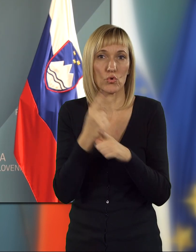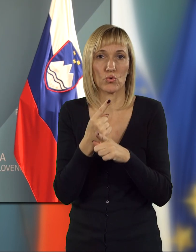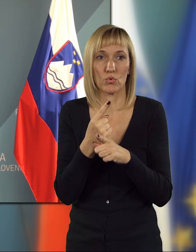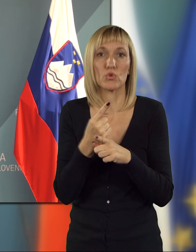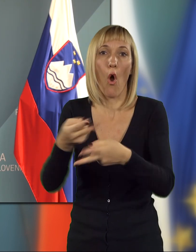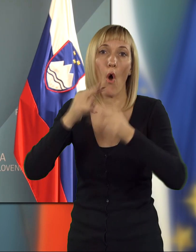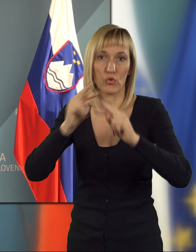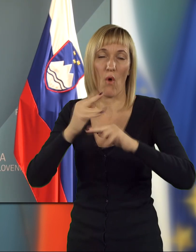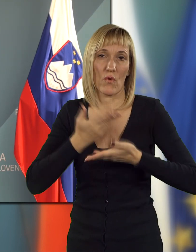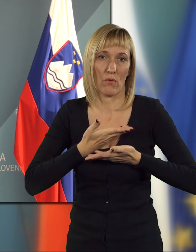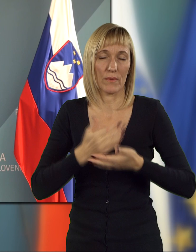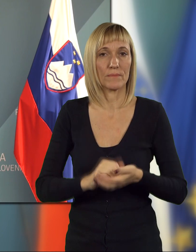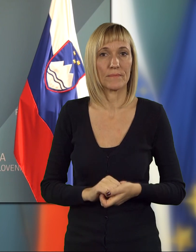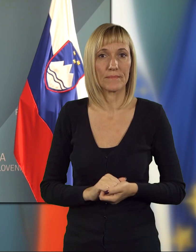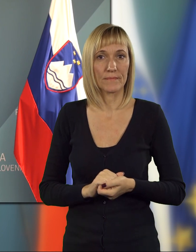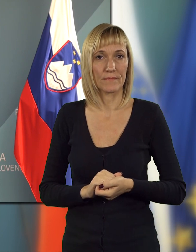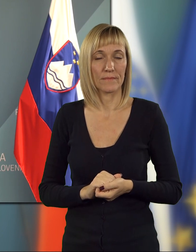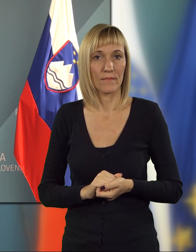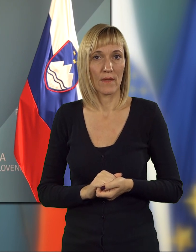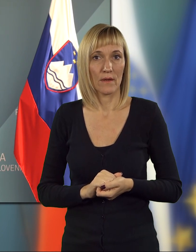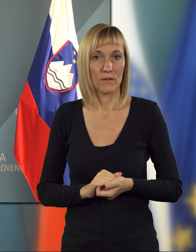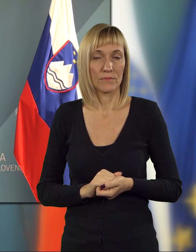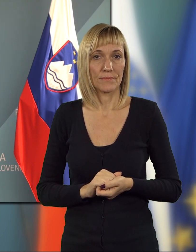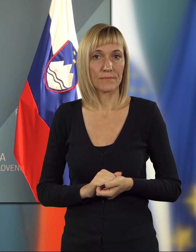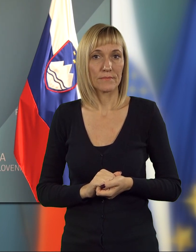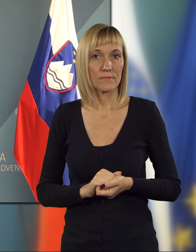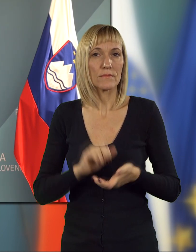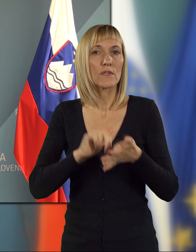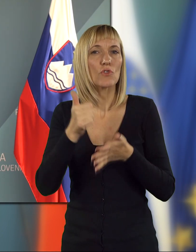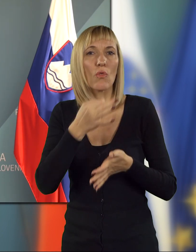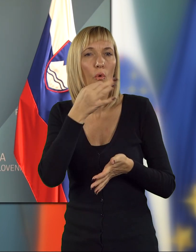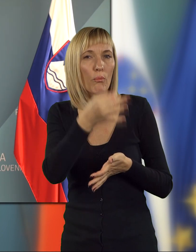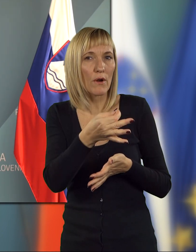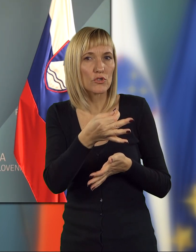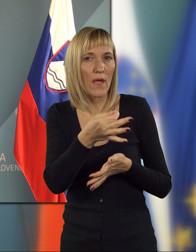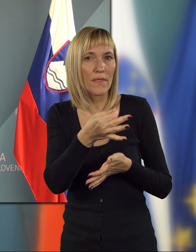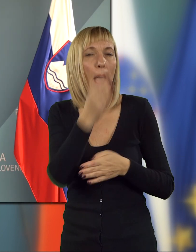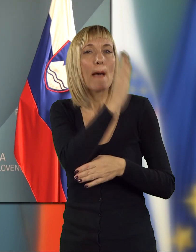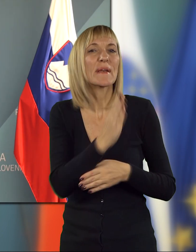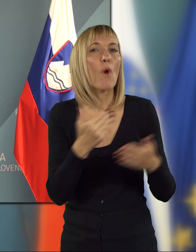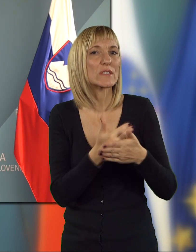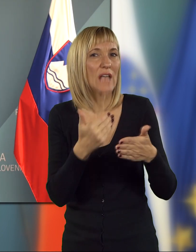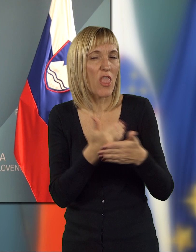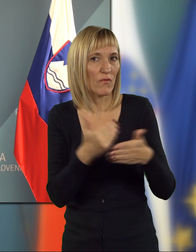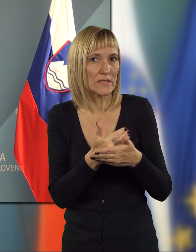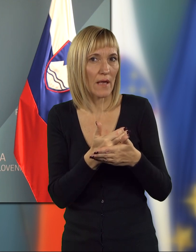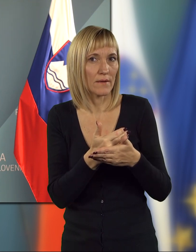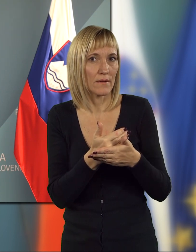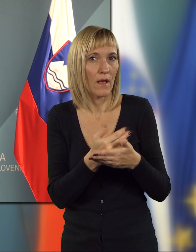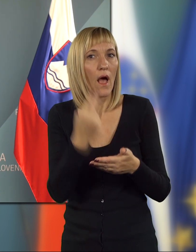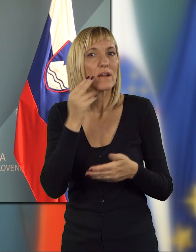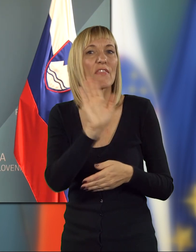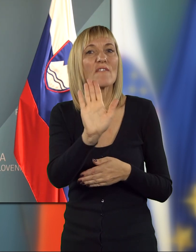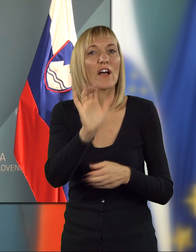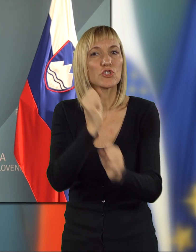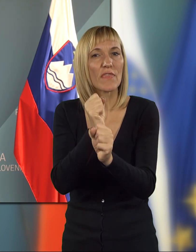da bomo lahko tudi ustrezno odgovorili. Primorske novice. Jana Grebe z Primorskih novic, pravzaprav povezavi